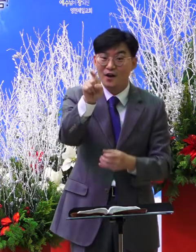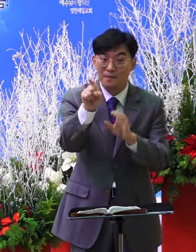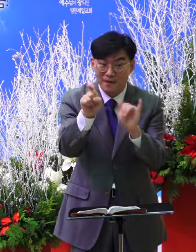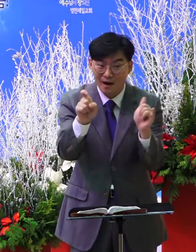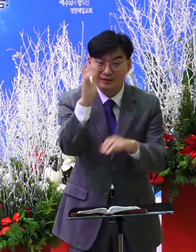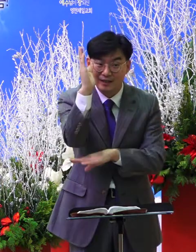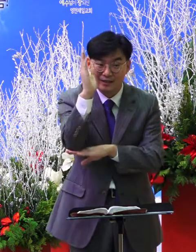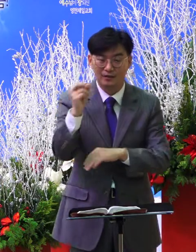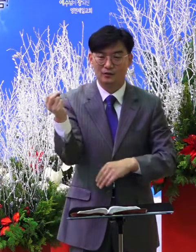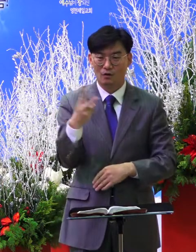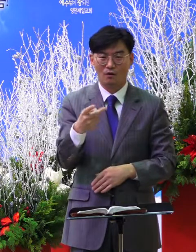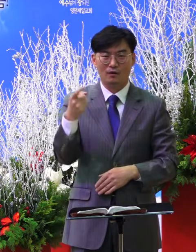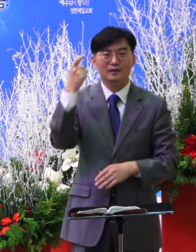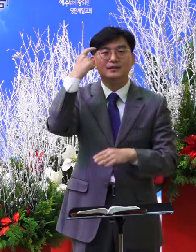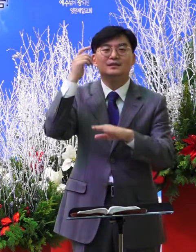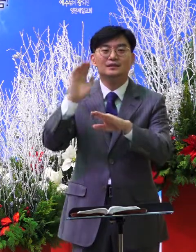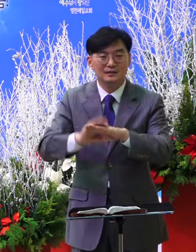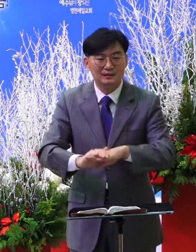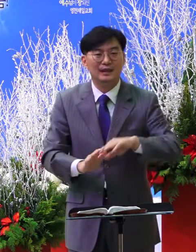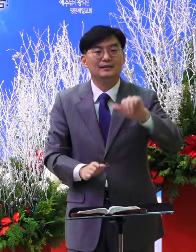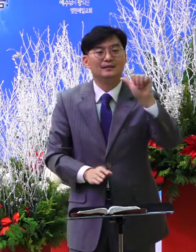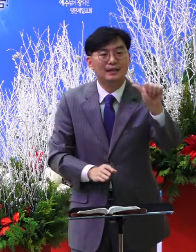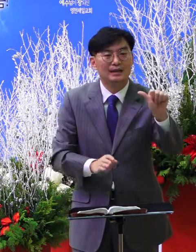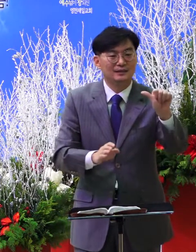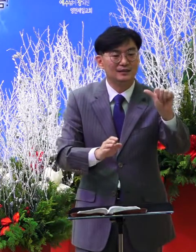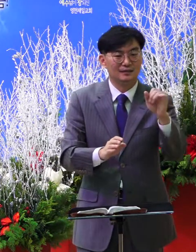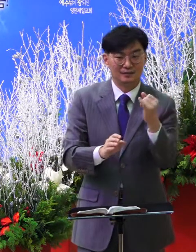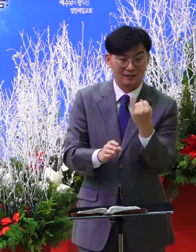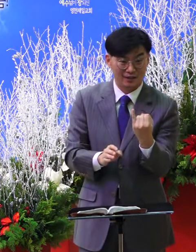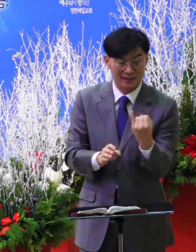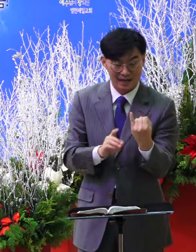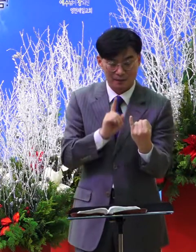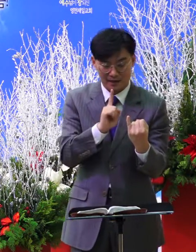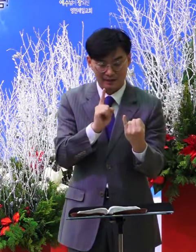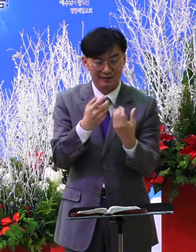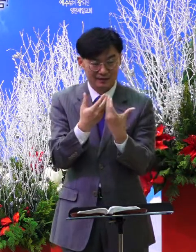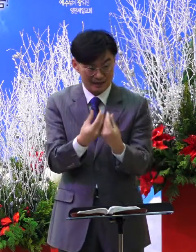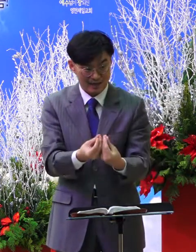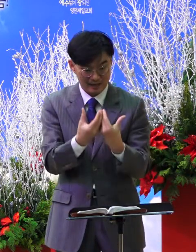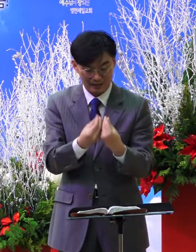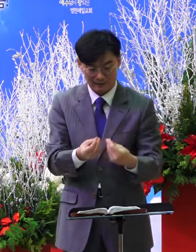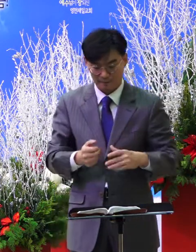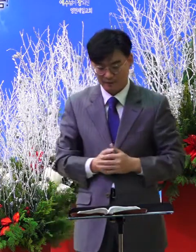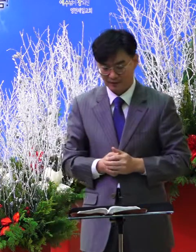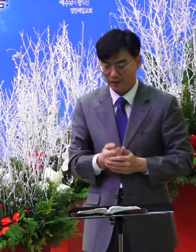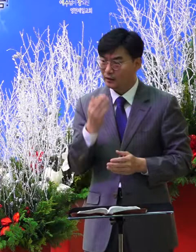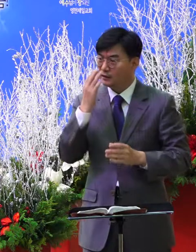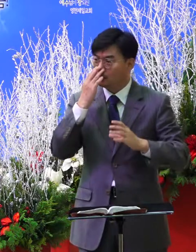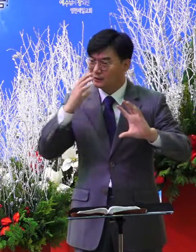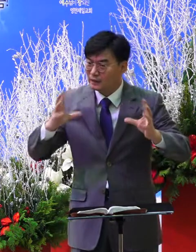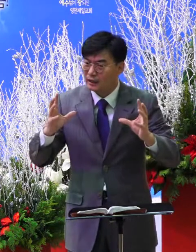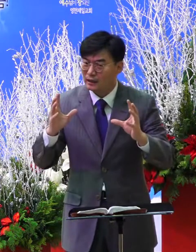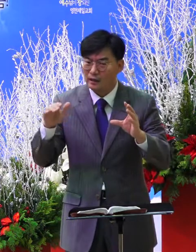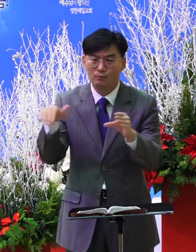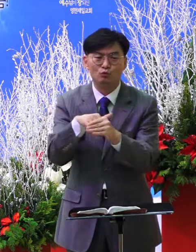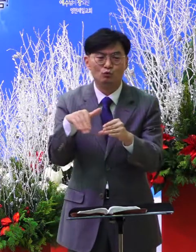있는데, 유대 관습에 의하면 이 혼인식은 해가 진 후에 되게